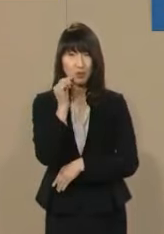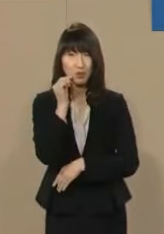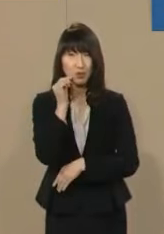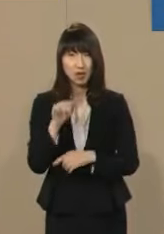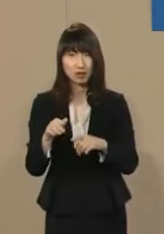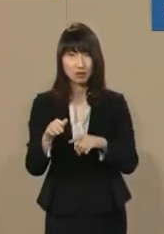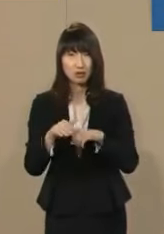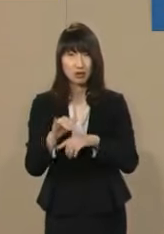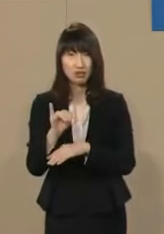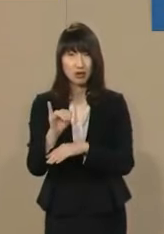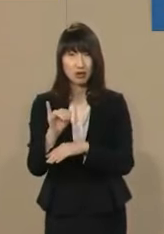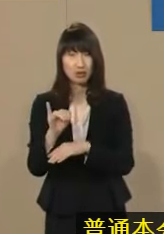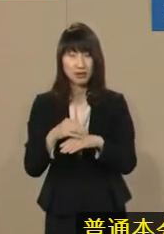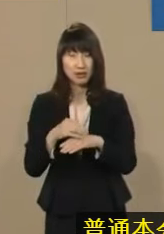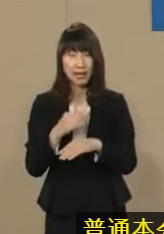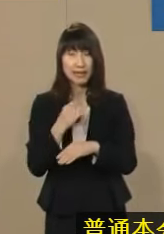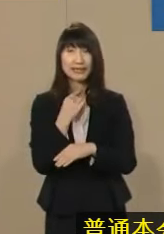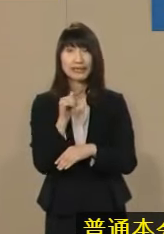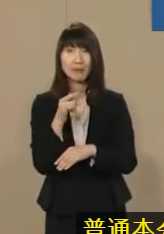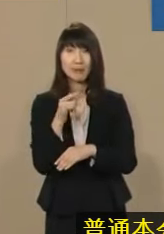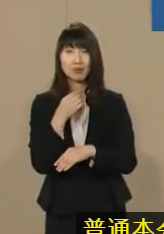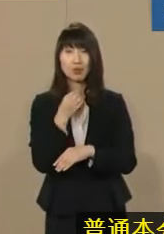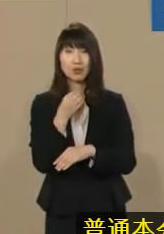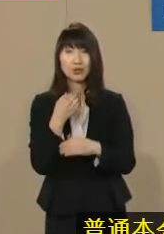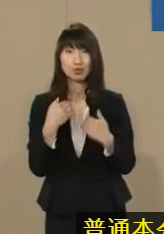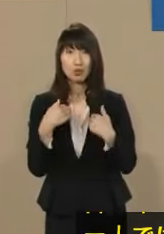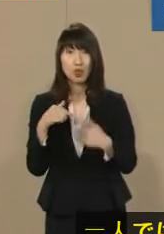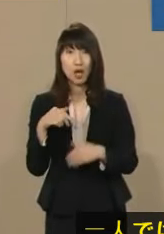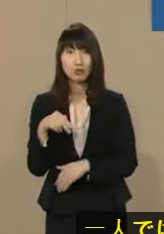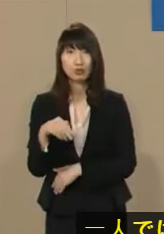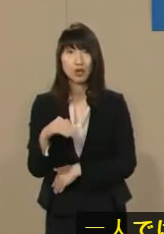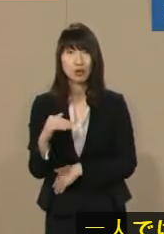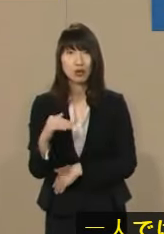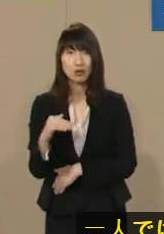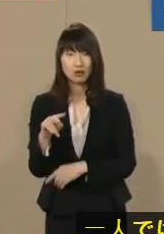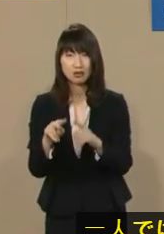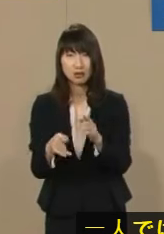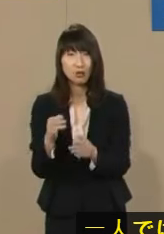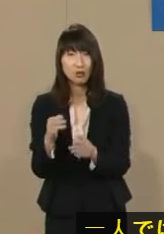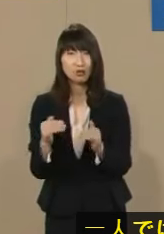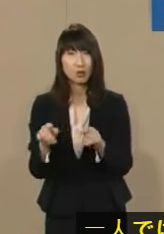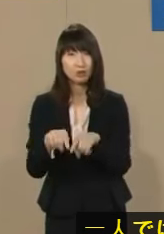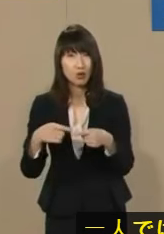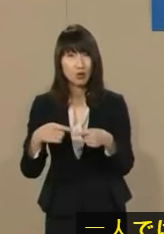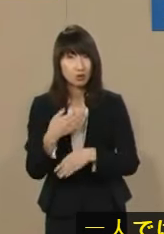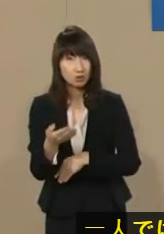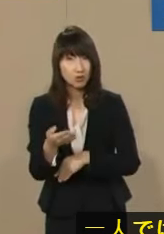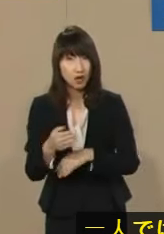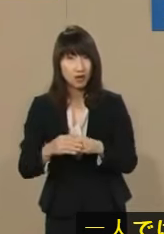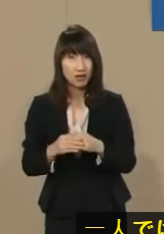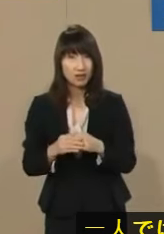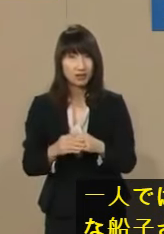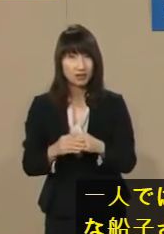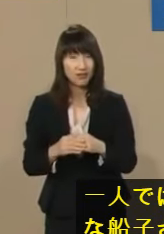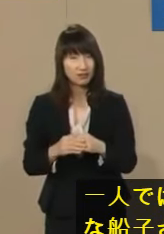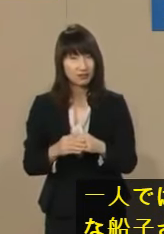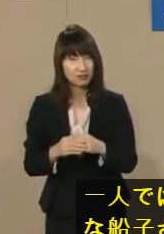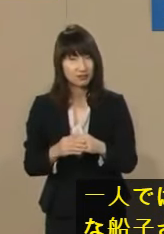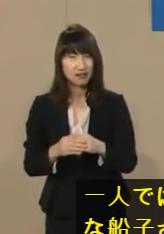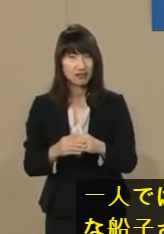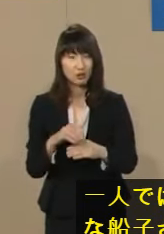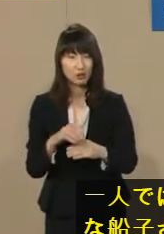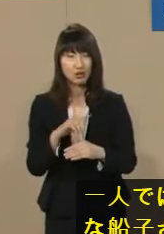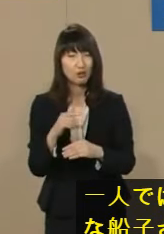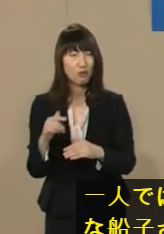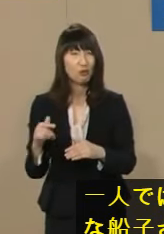さん、定期的に痰の吸引が必要な船子さん、介助者は本会議場に入れるのか。想像するだけであらゆ